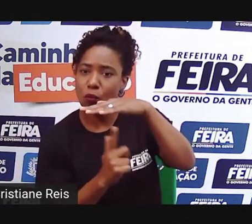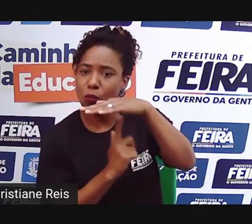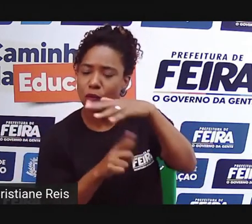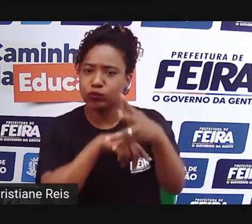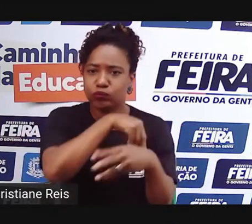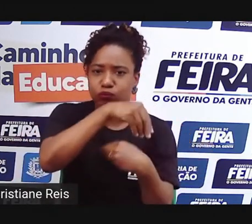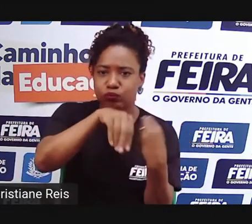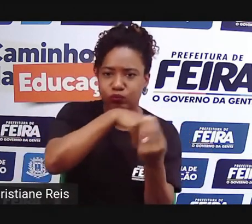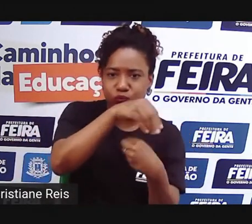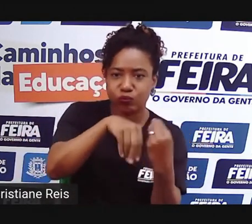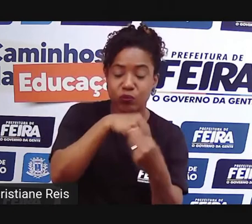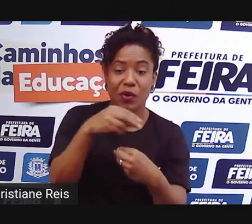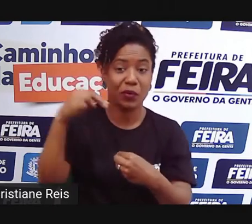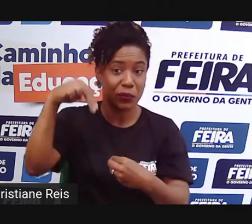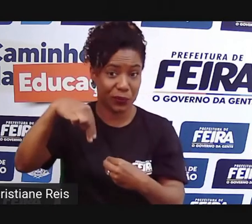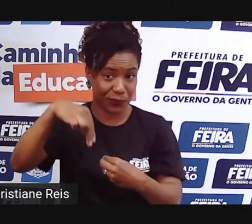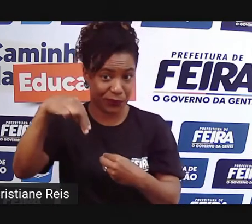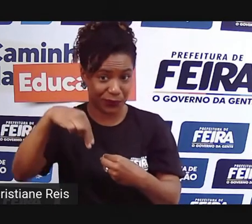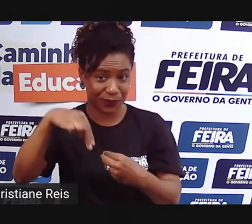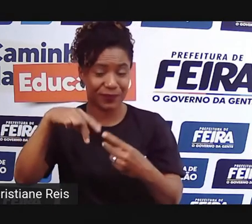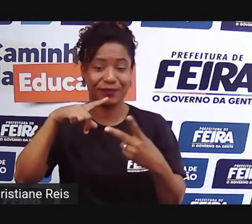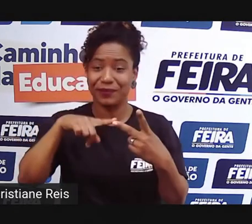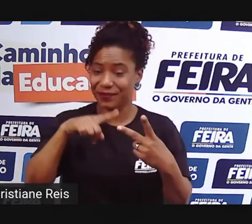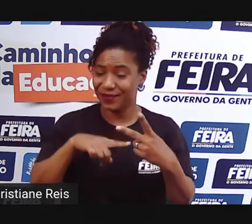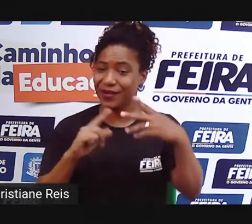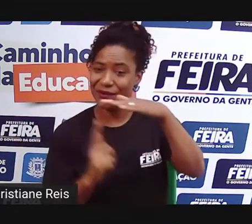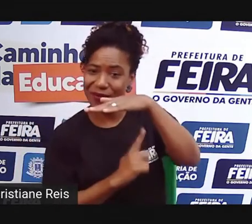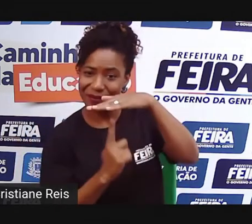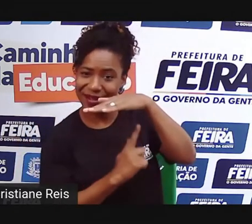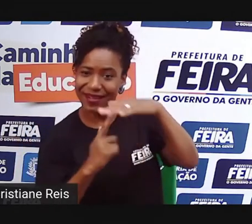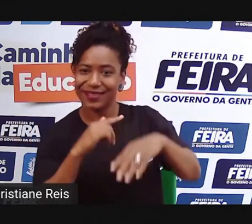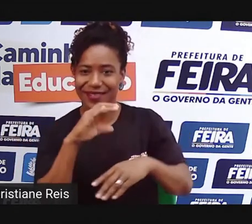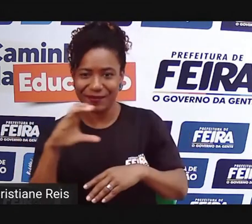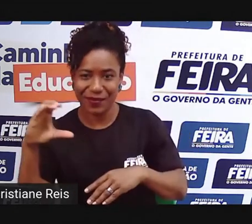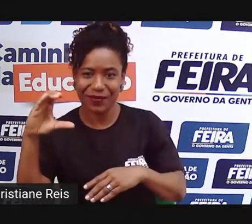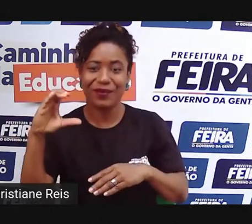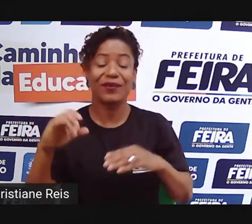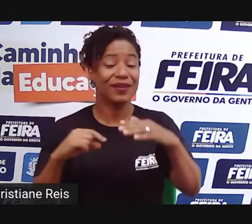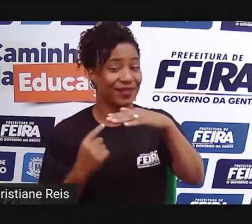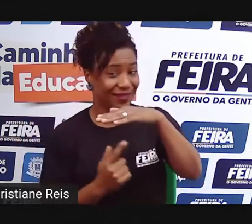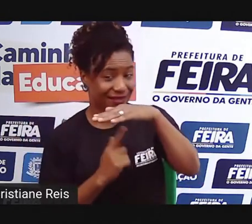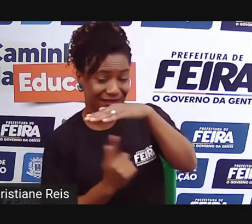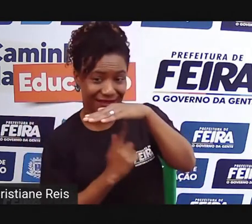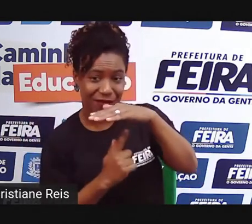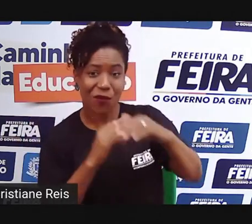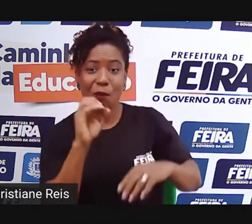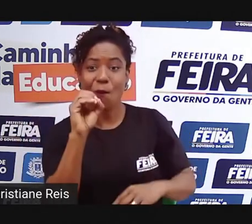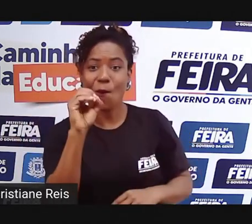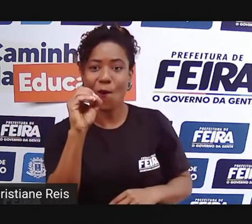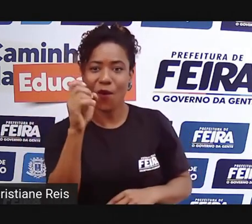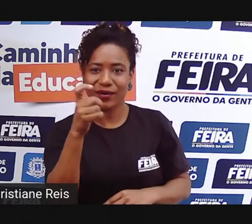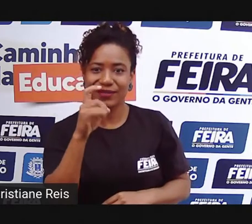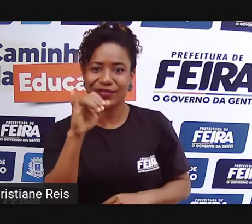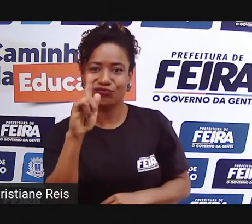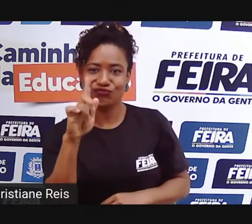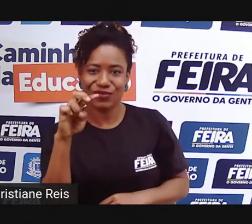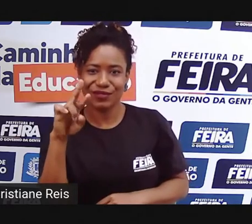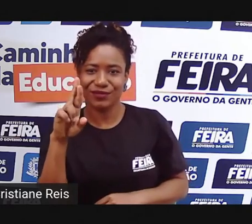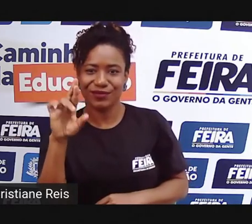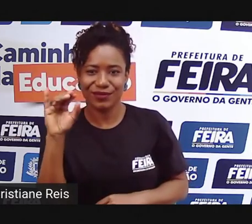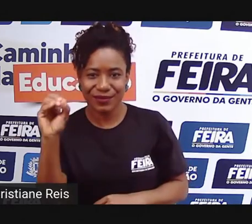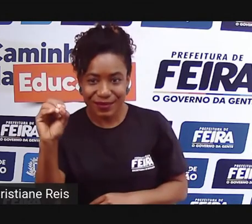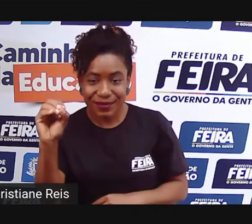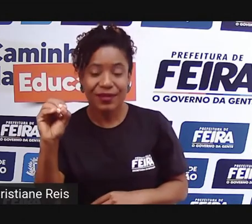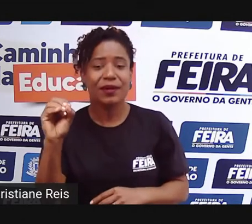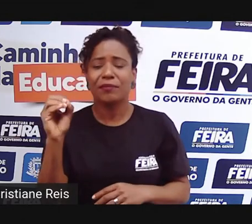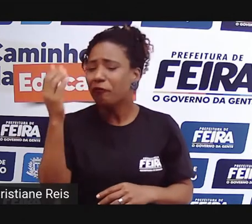o nitrogênio, tem o gás carbônico, o oxigênio. E são gases que a gente não consegue ver